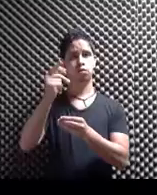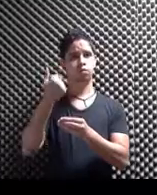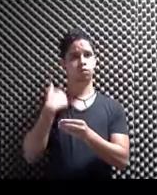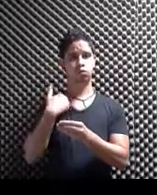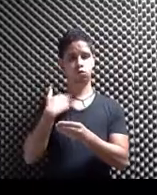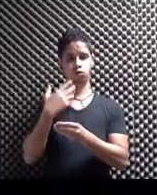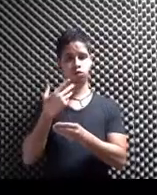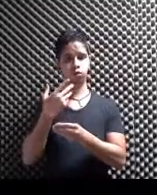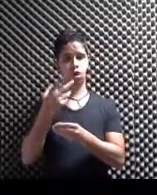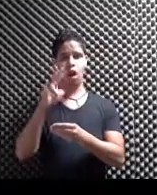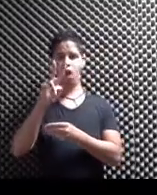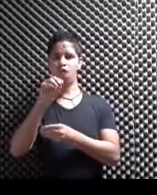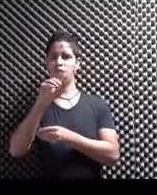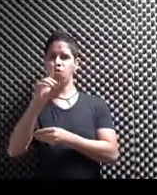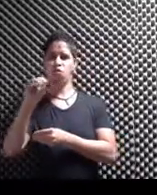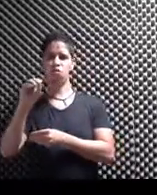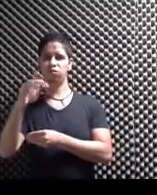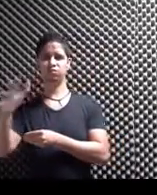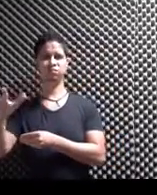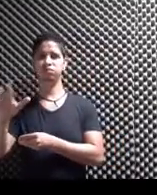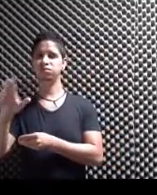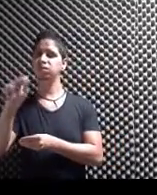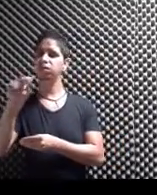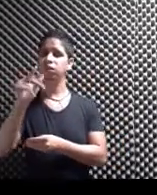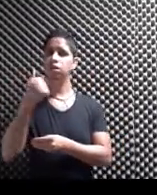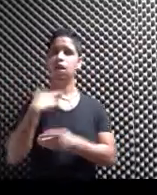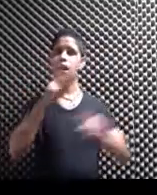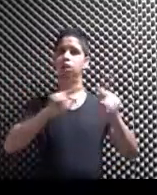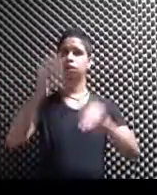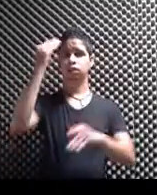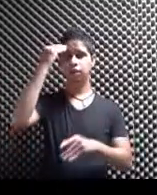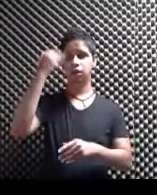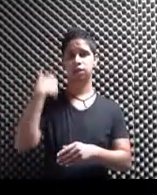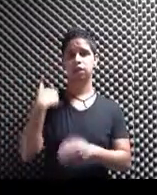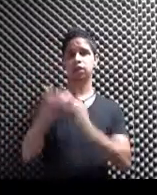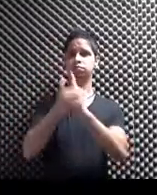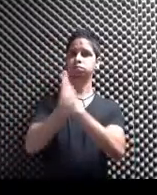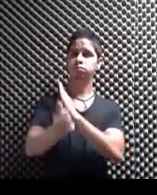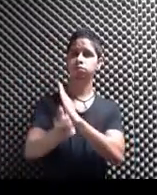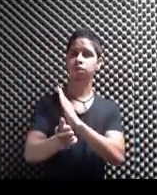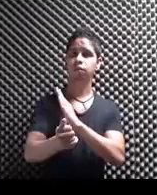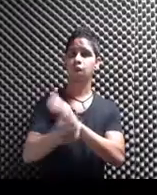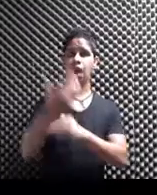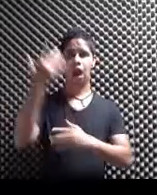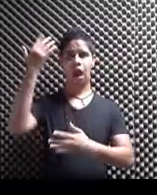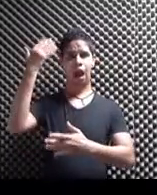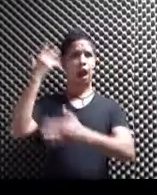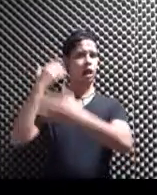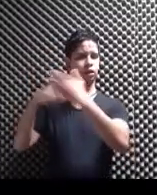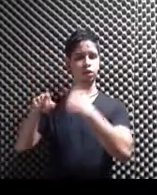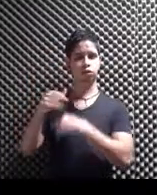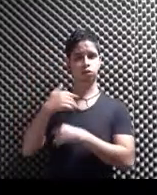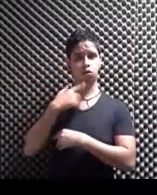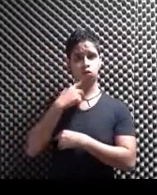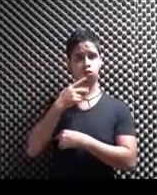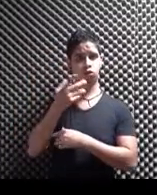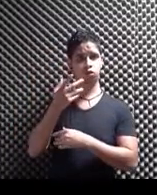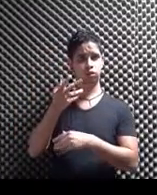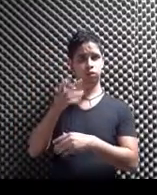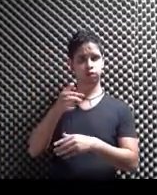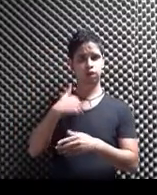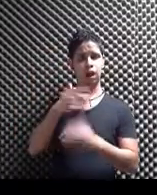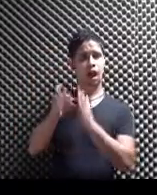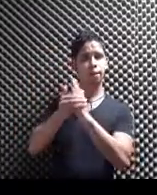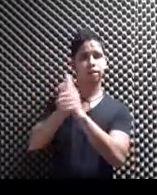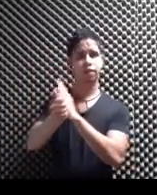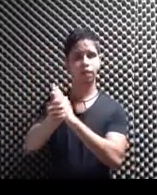el gurú ya cayó todo o sea las personas saben que tienen dones y antes se ocultaba lo nato lo innato